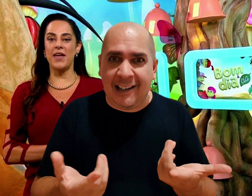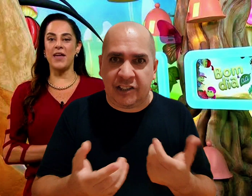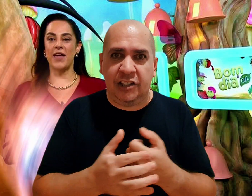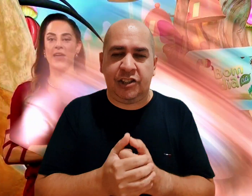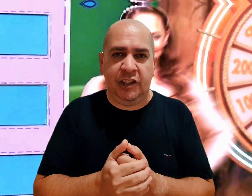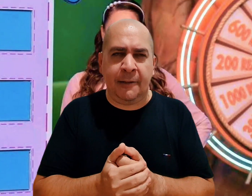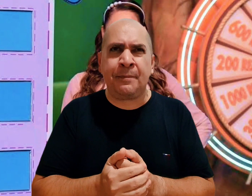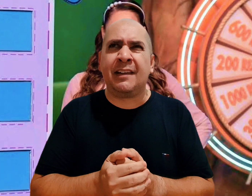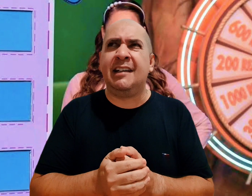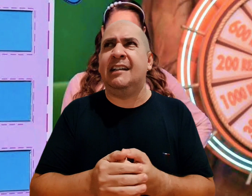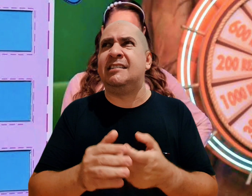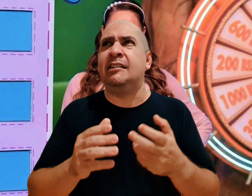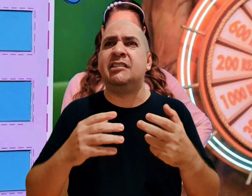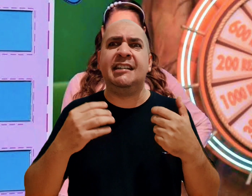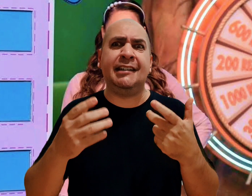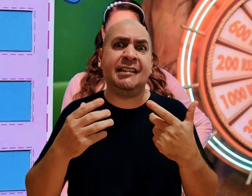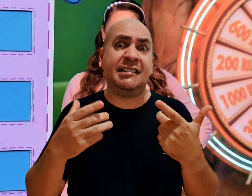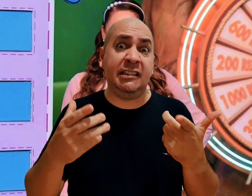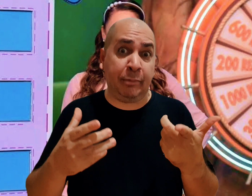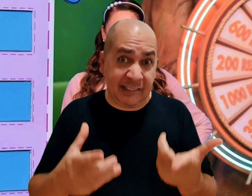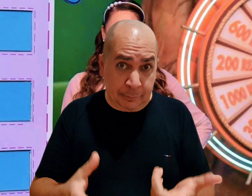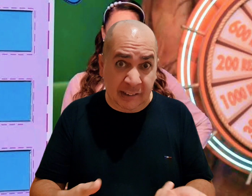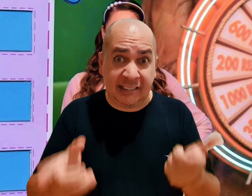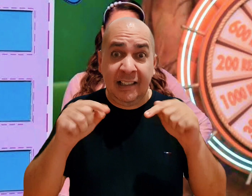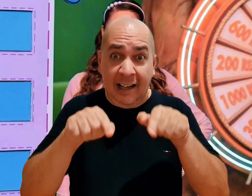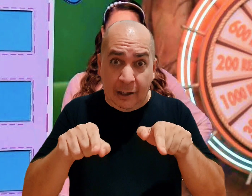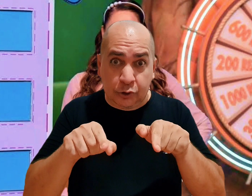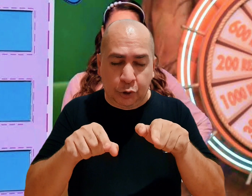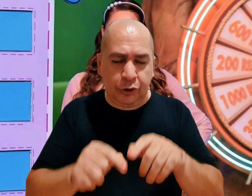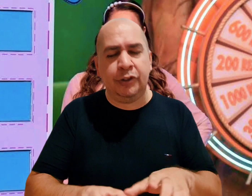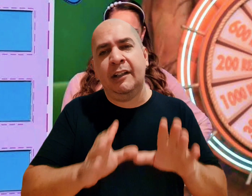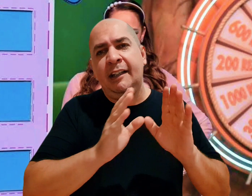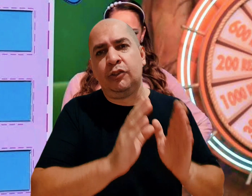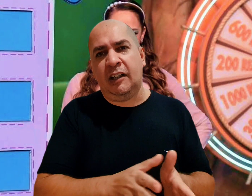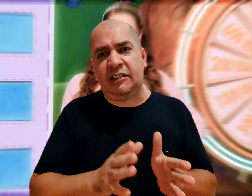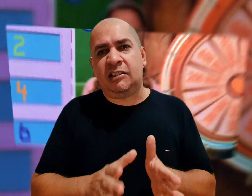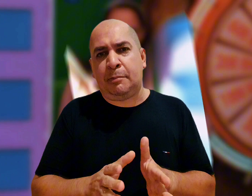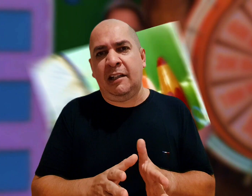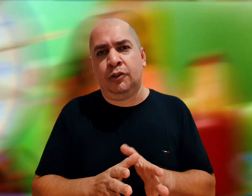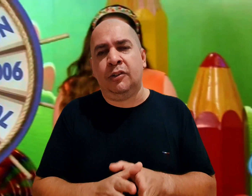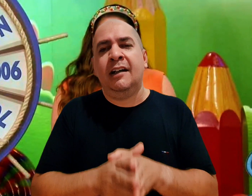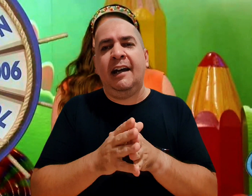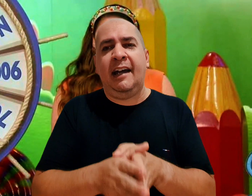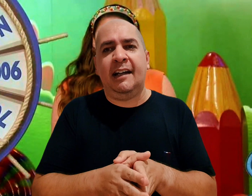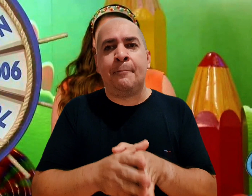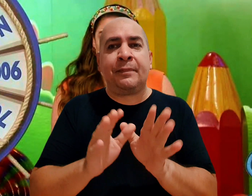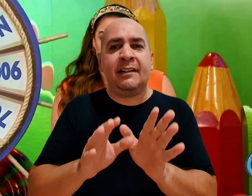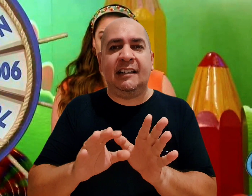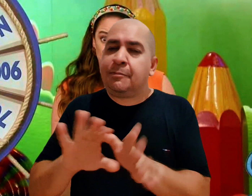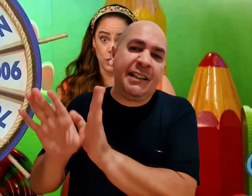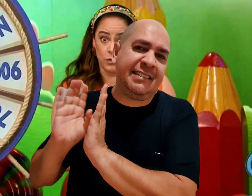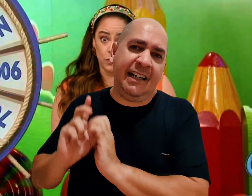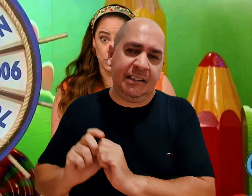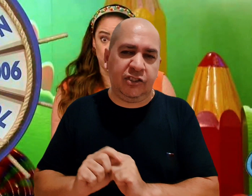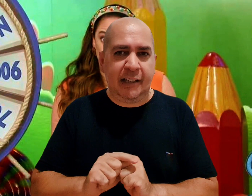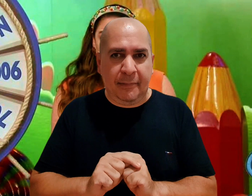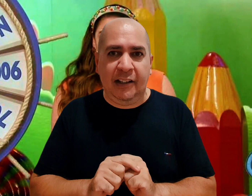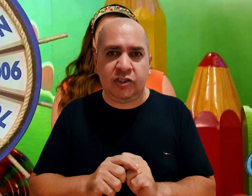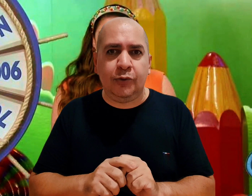Argentina terá 176 participantes ao todo e durante esse período Ela Tá dispensada dos trabalhos do